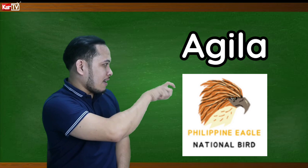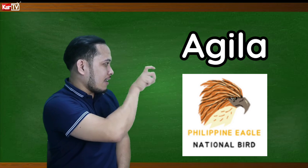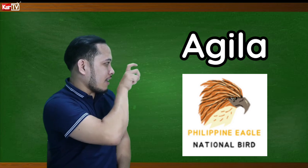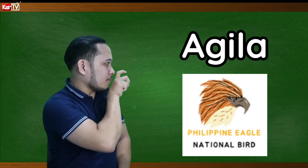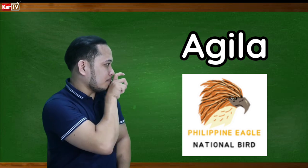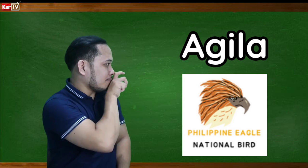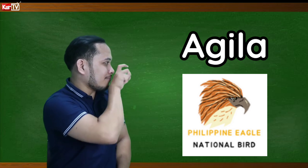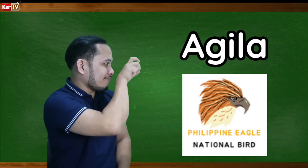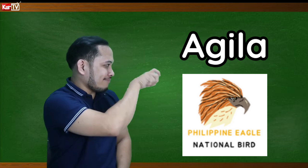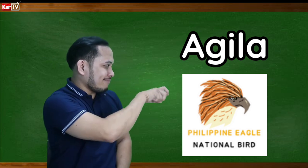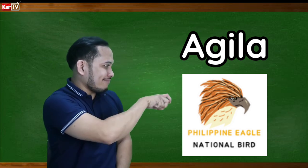Aquila.